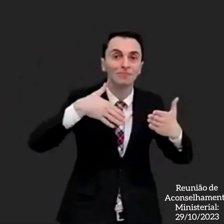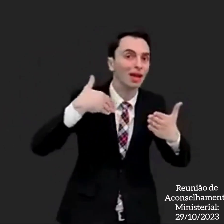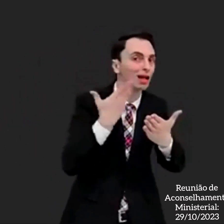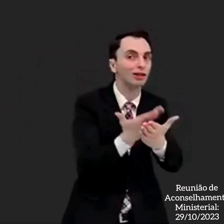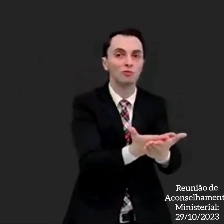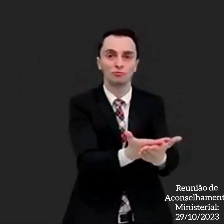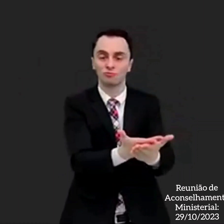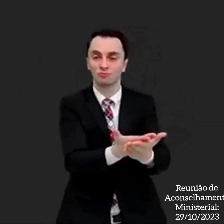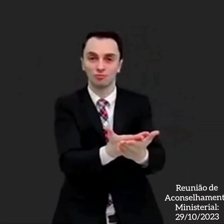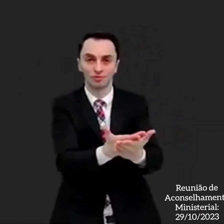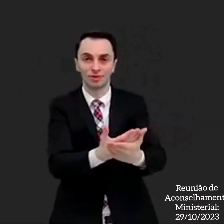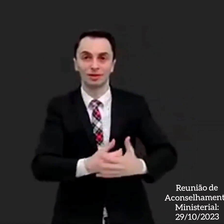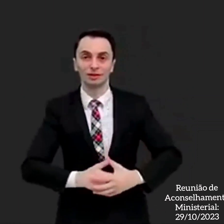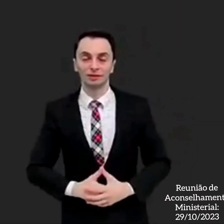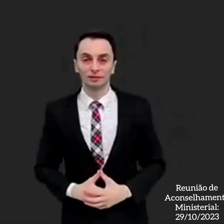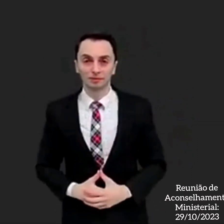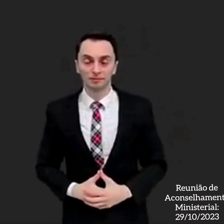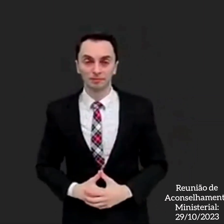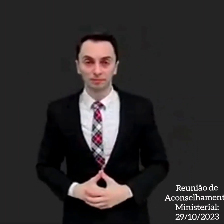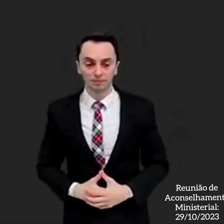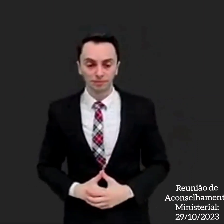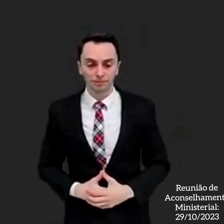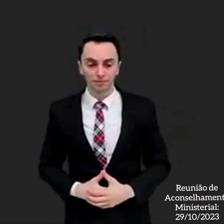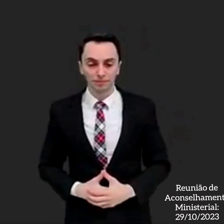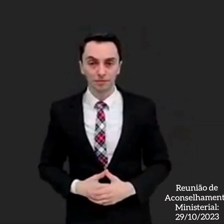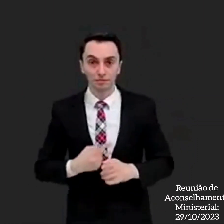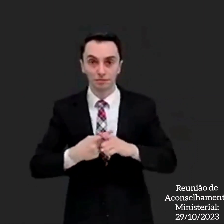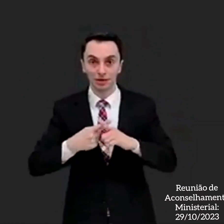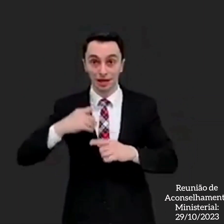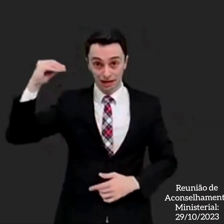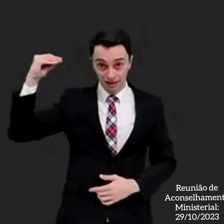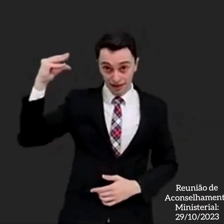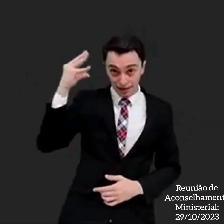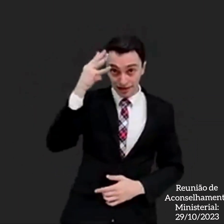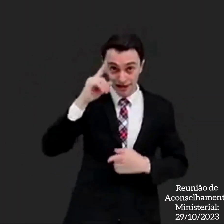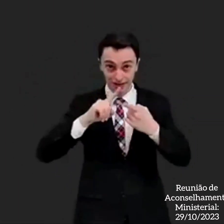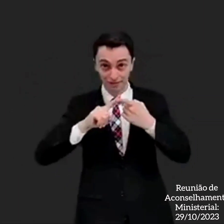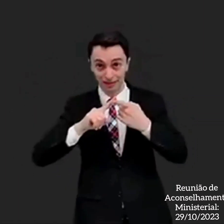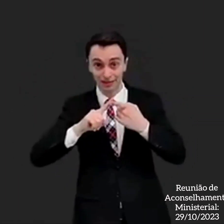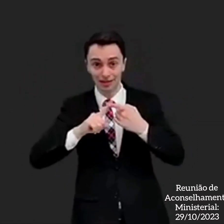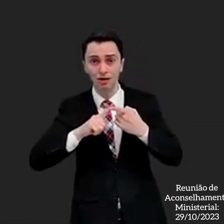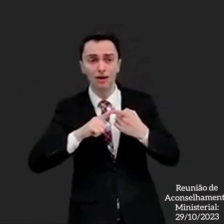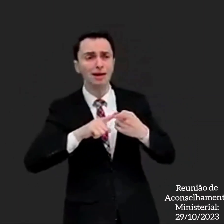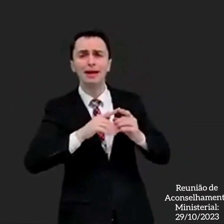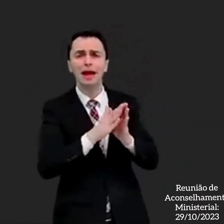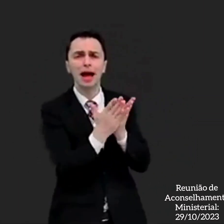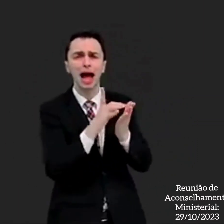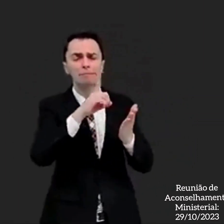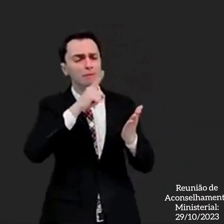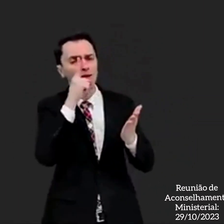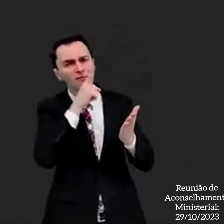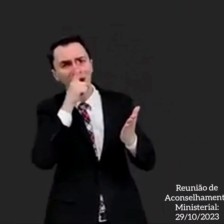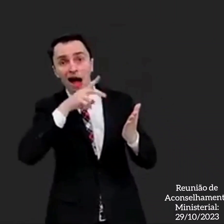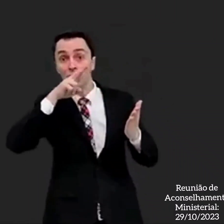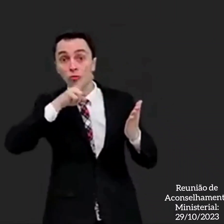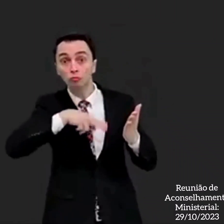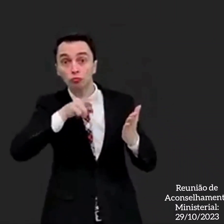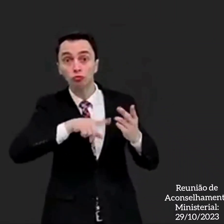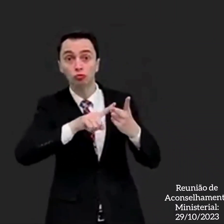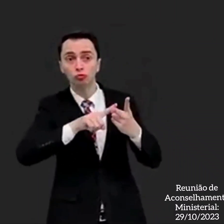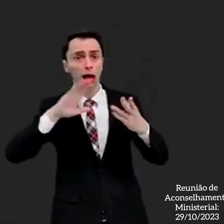que a inspiração e a infalibilidade inquestionável da Bíblia Sagrada